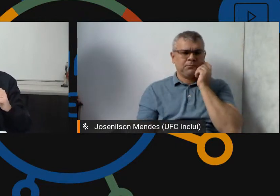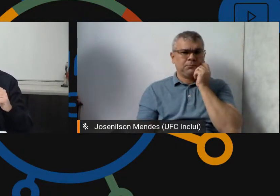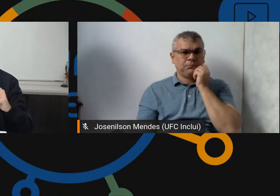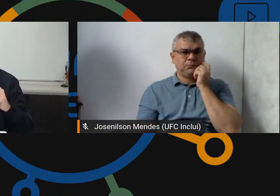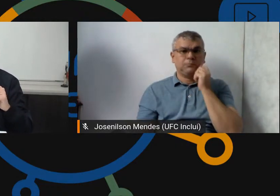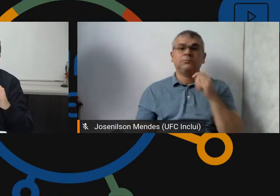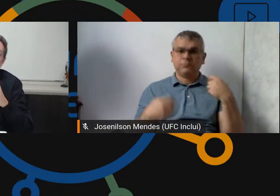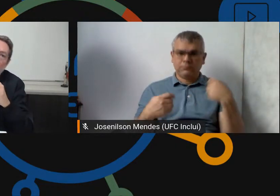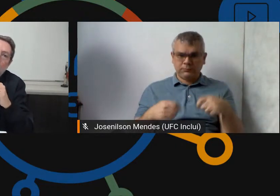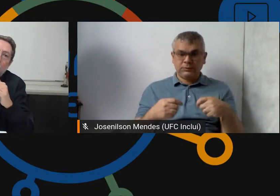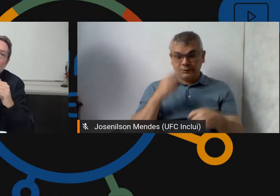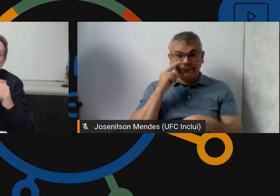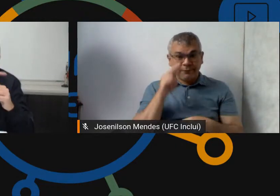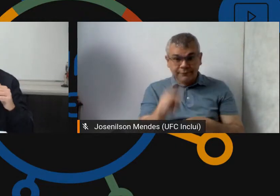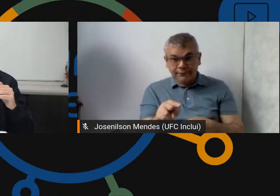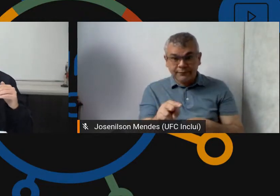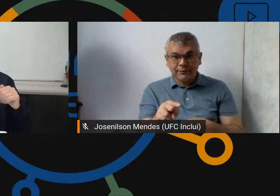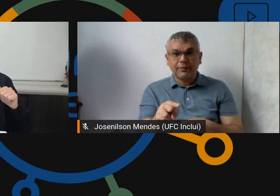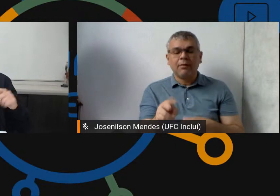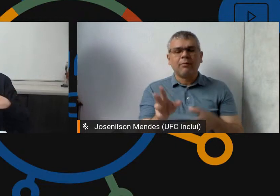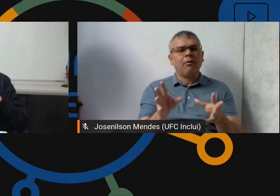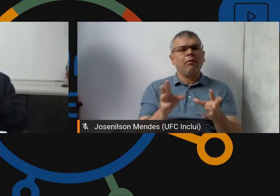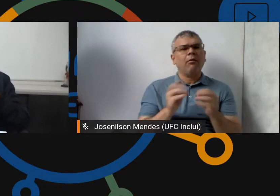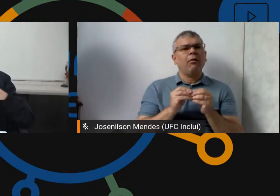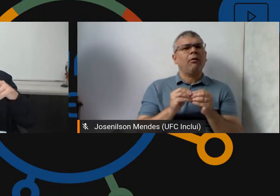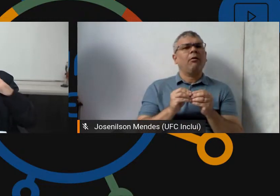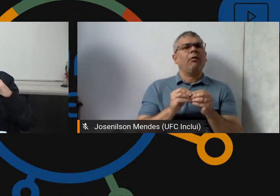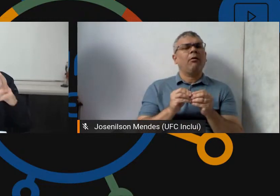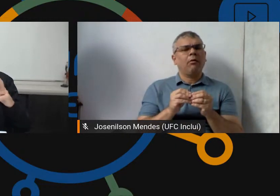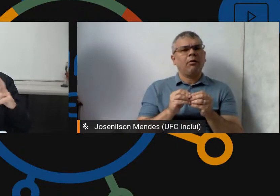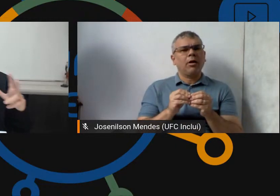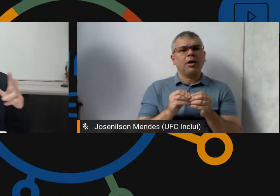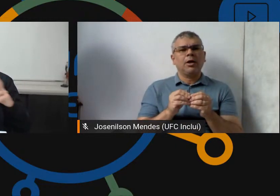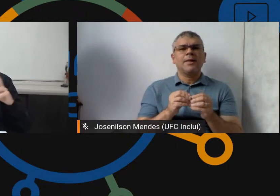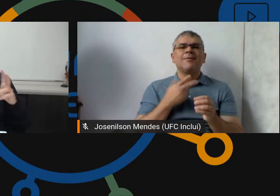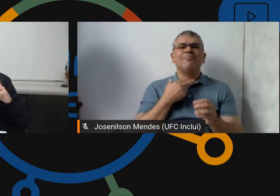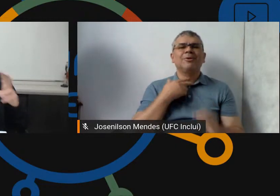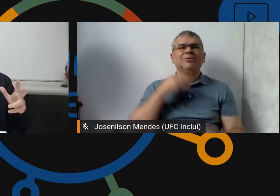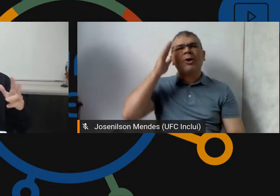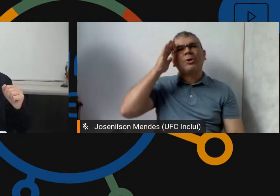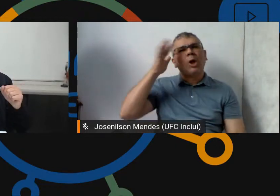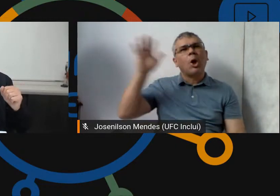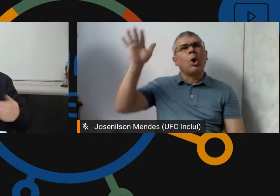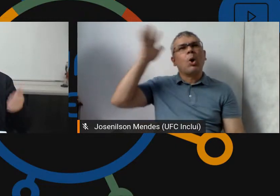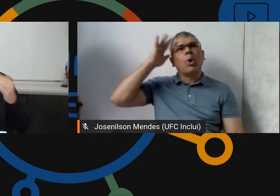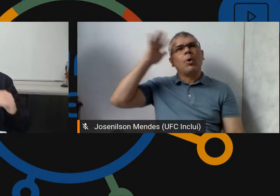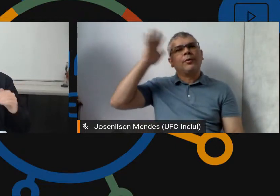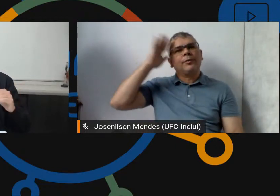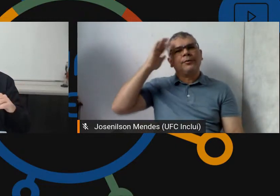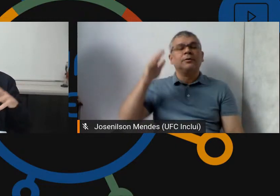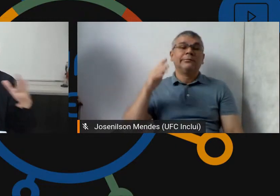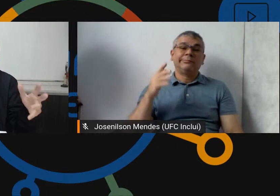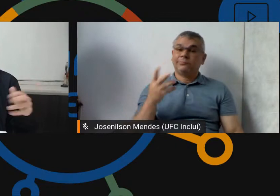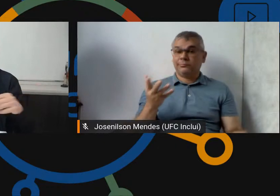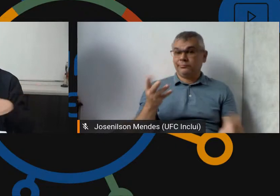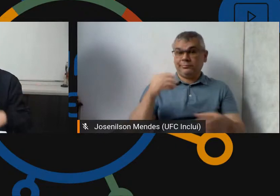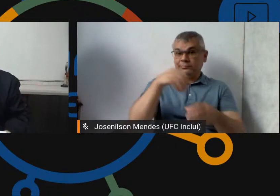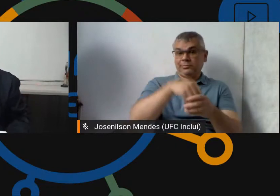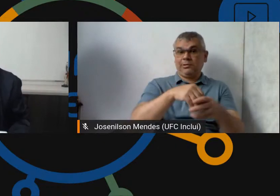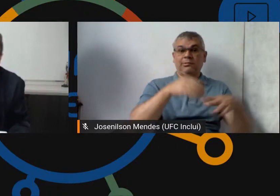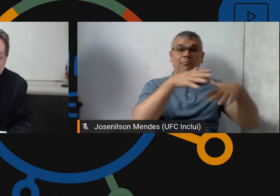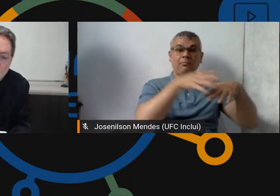das evidências ali. Porque senão fica uma coisa extremamente teórica, que até na matemática já sofre um pouco de crítica, imagina, então,